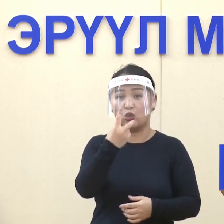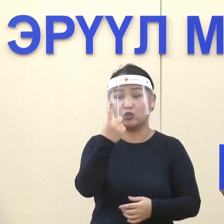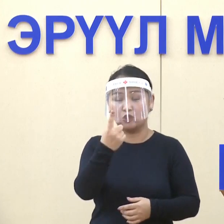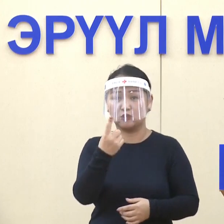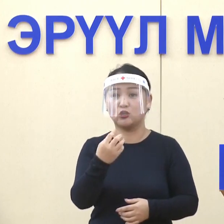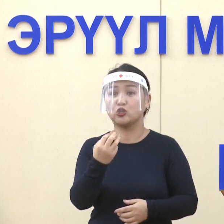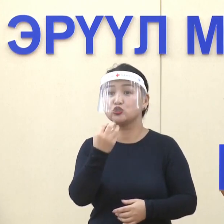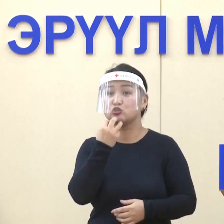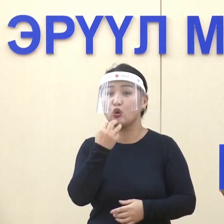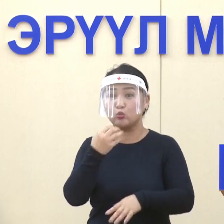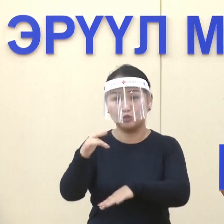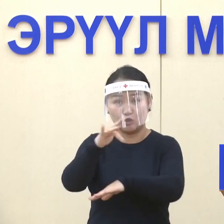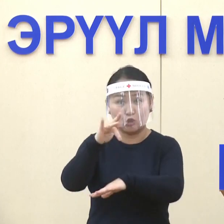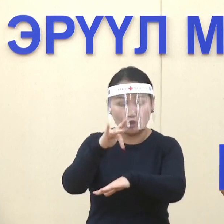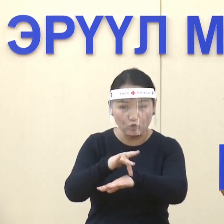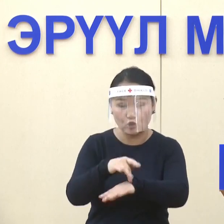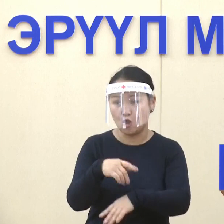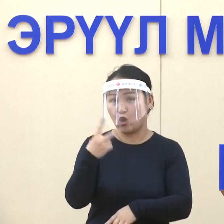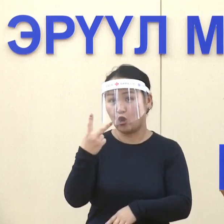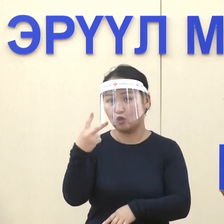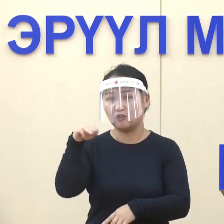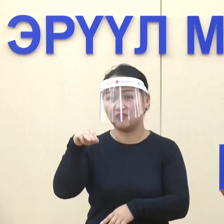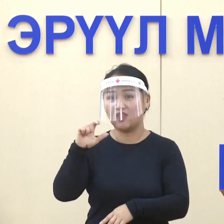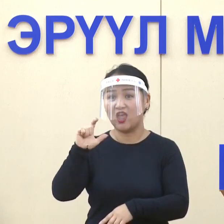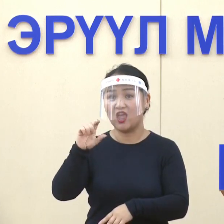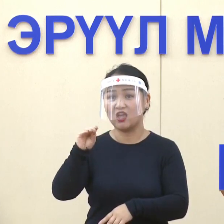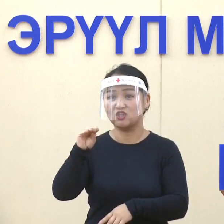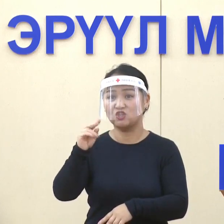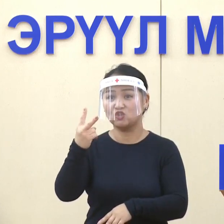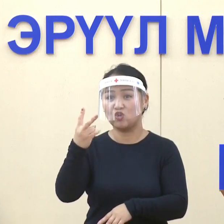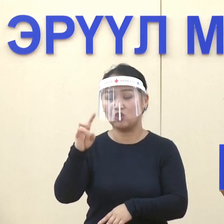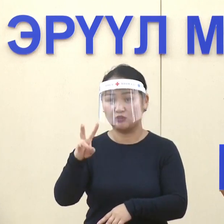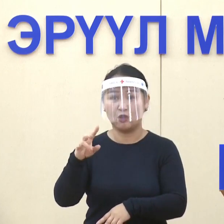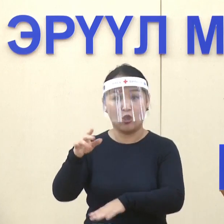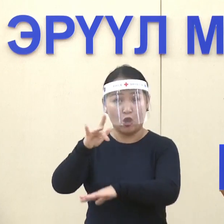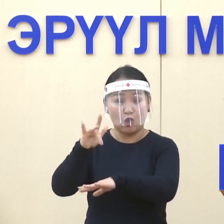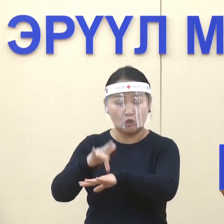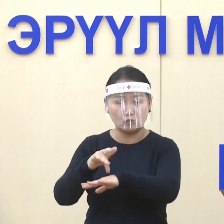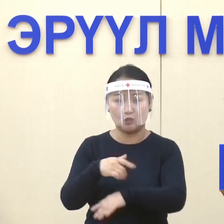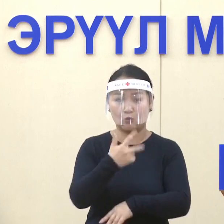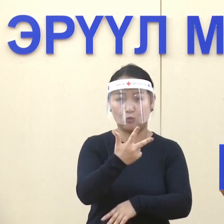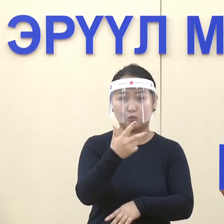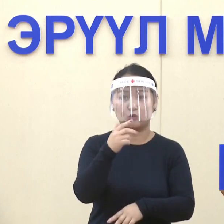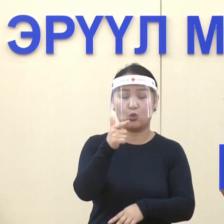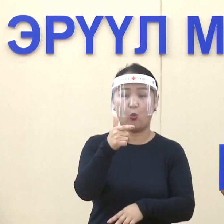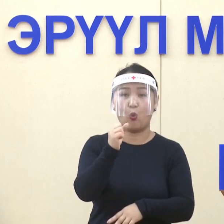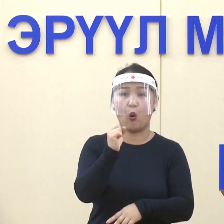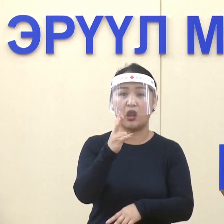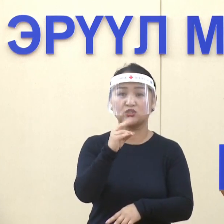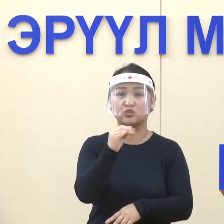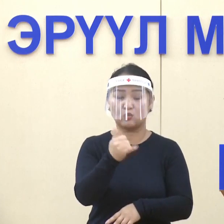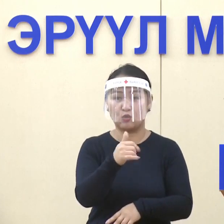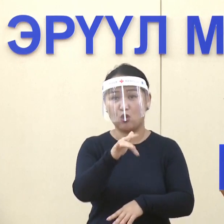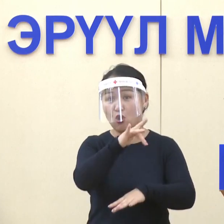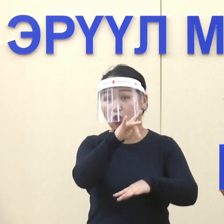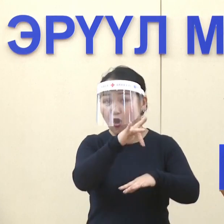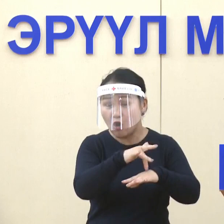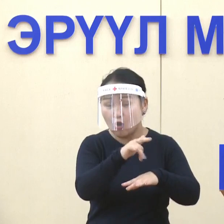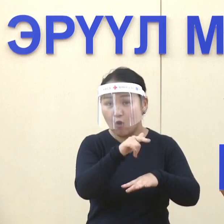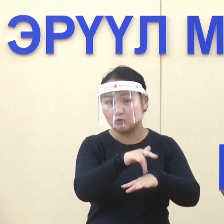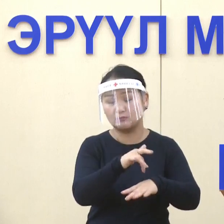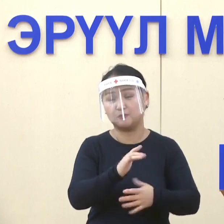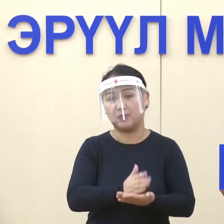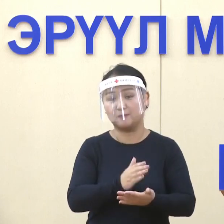Сөүл орчмын орон нутагт, 2 нь Тэжон хотод, 3 тохиолдол Хуанчжоу хотод бүртгэгджээ. За Сөүл